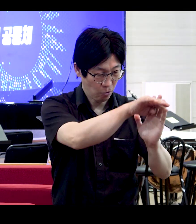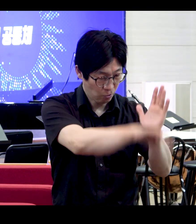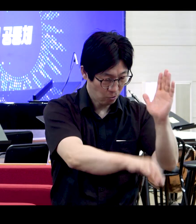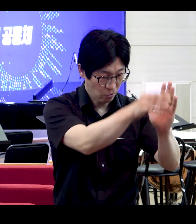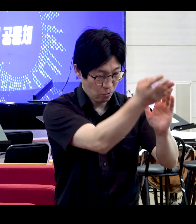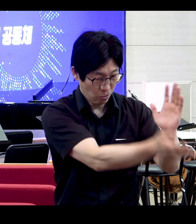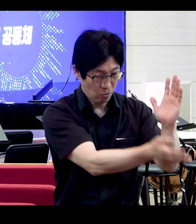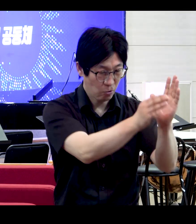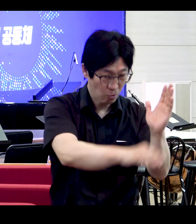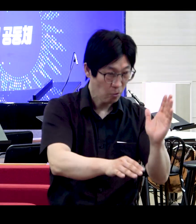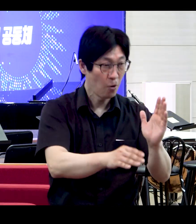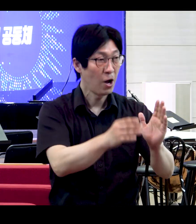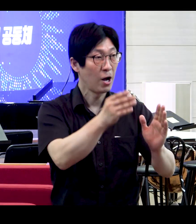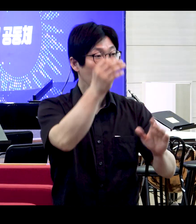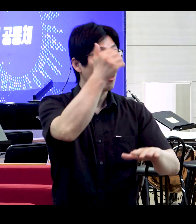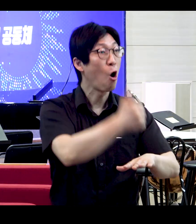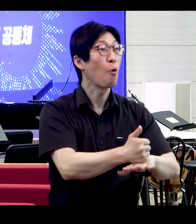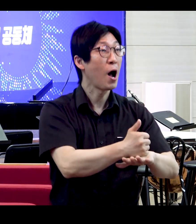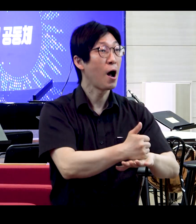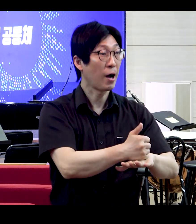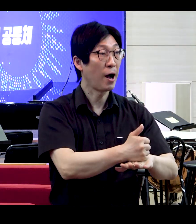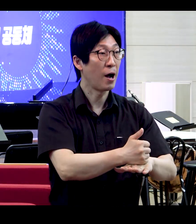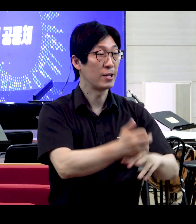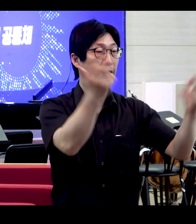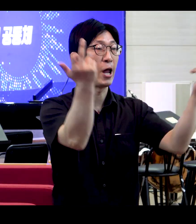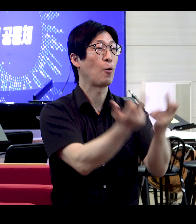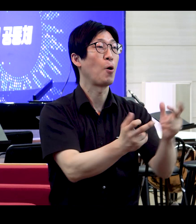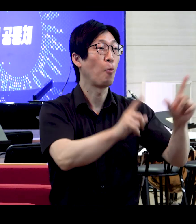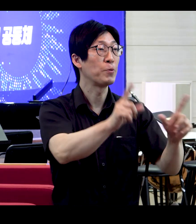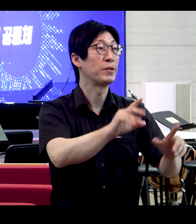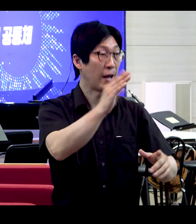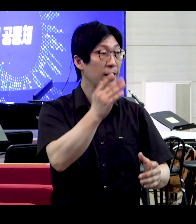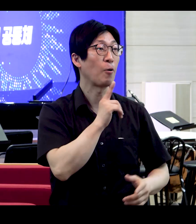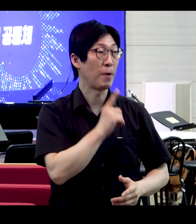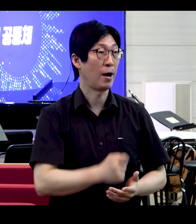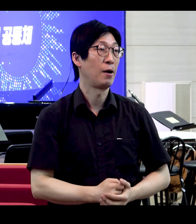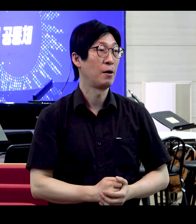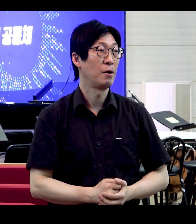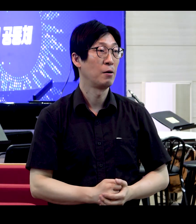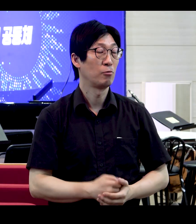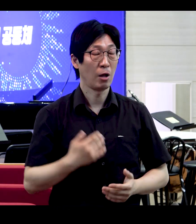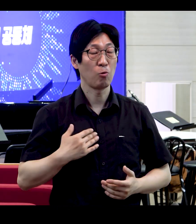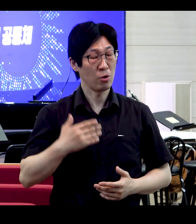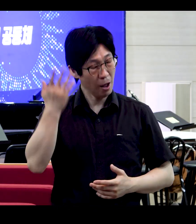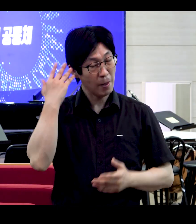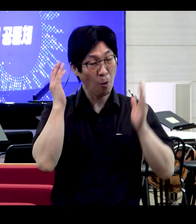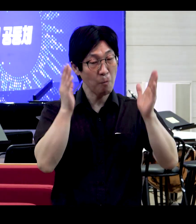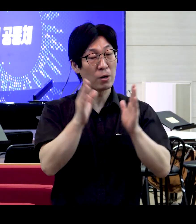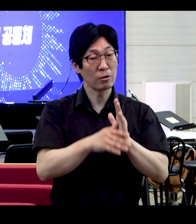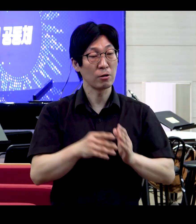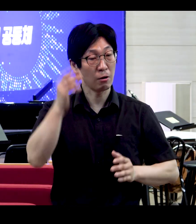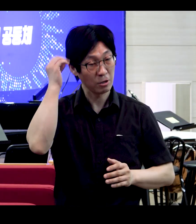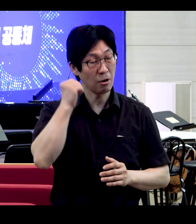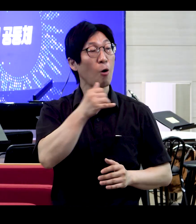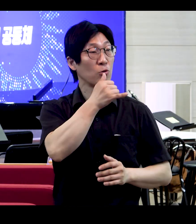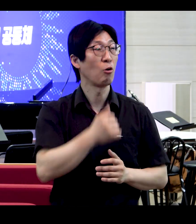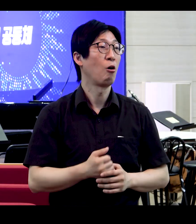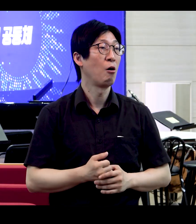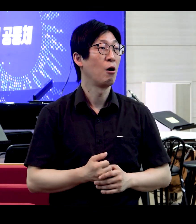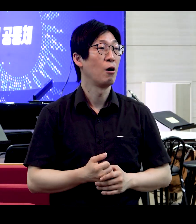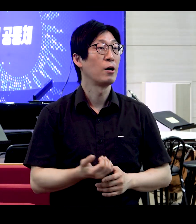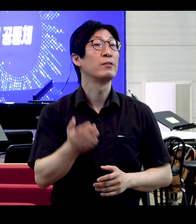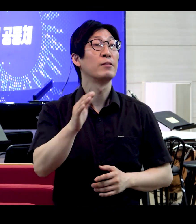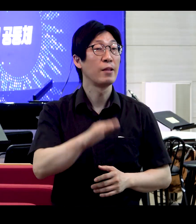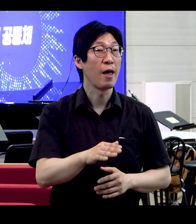깎여서 만들어진 것이 바로 그랜드 캐년이다, 이렇게 말합니다. 저도 그렇게 알고 있었어요. 자, 그런데